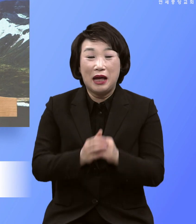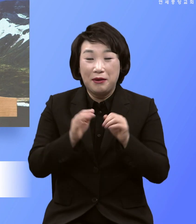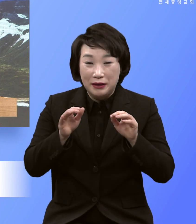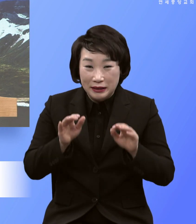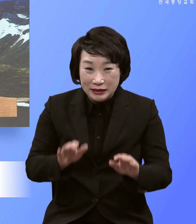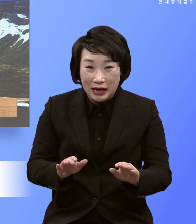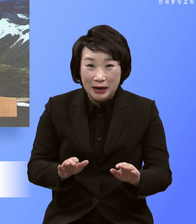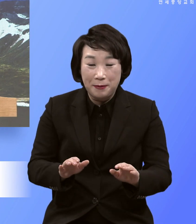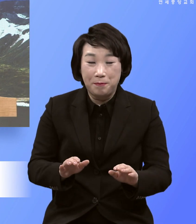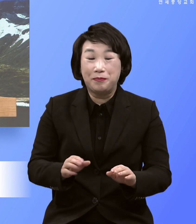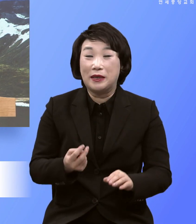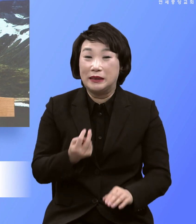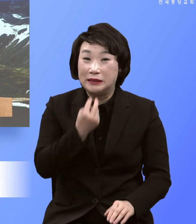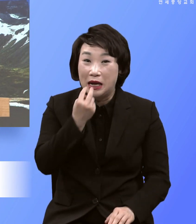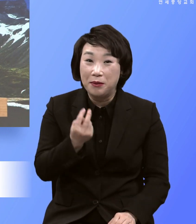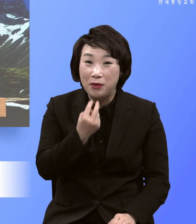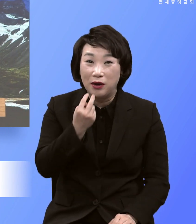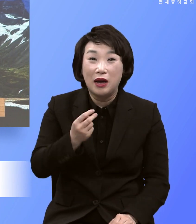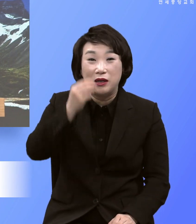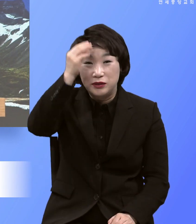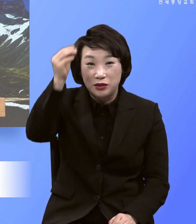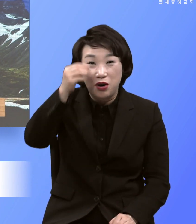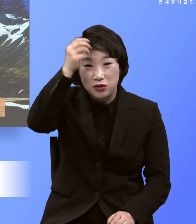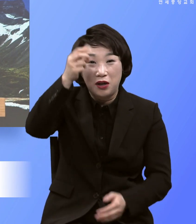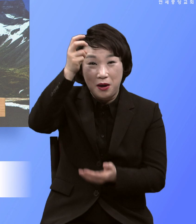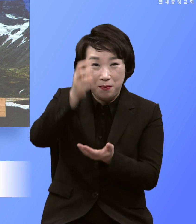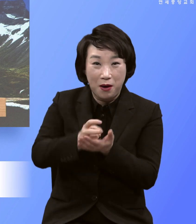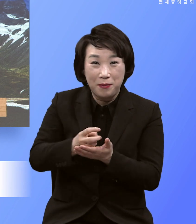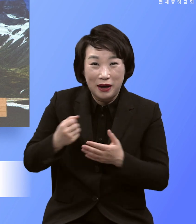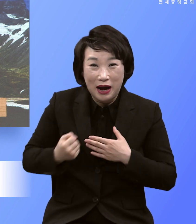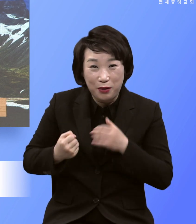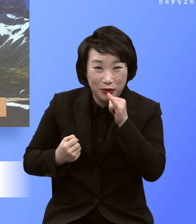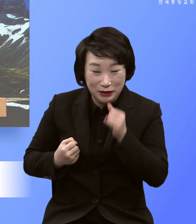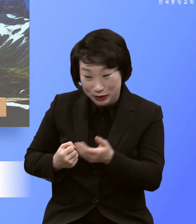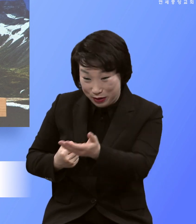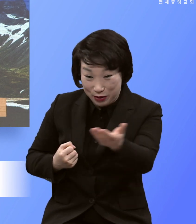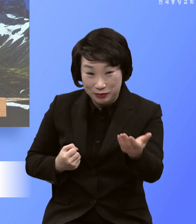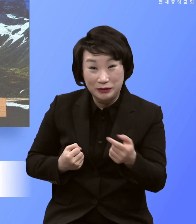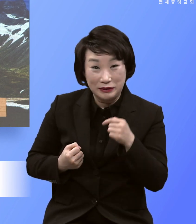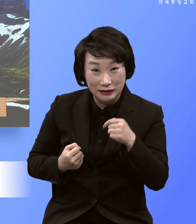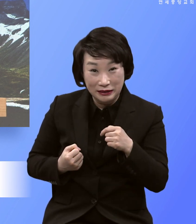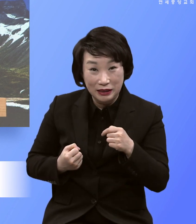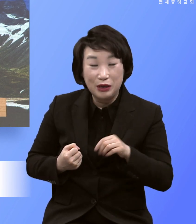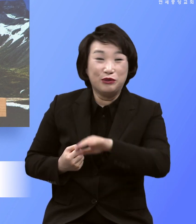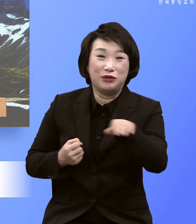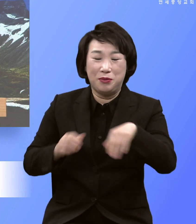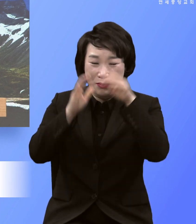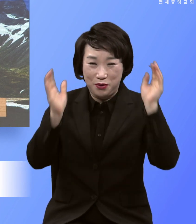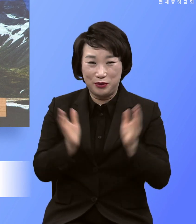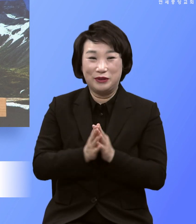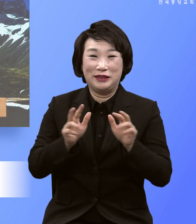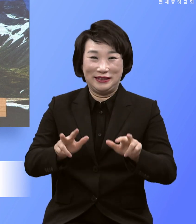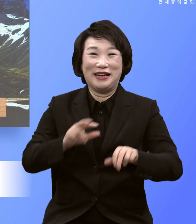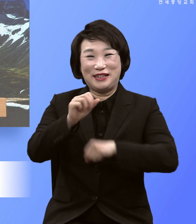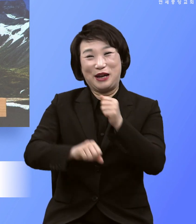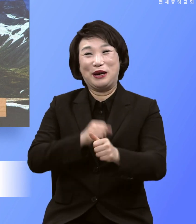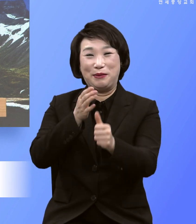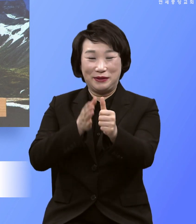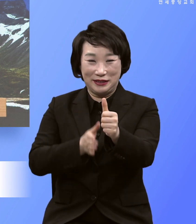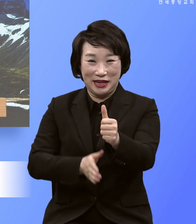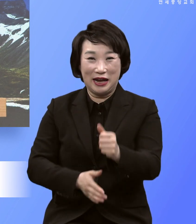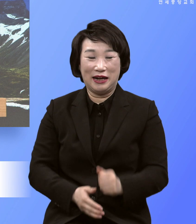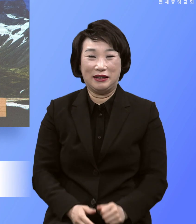그러므로 생명의 성령의 법을 소유한 자여 우리 모두 자유하자.